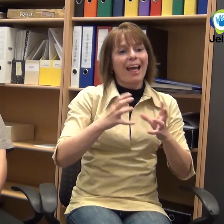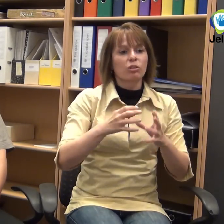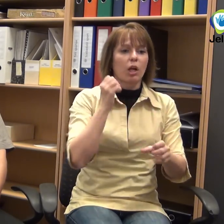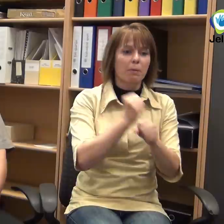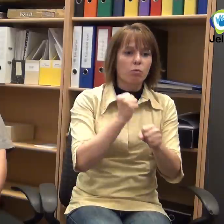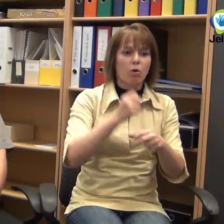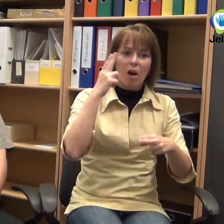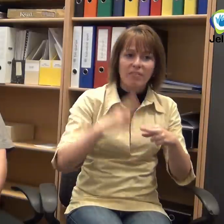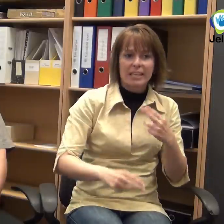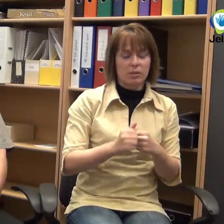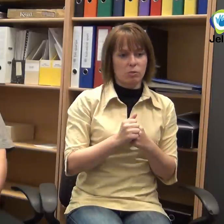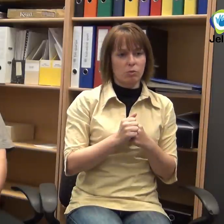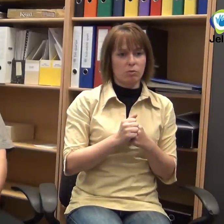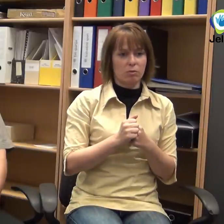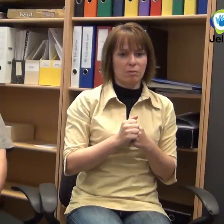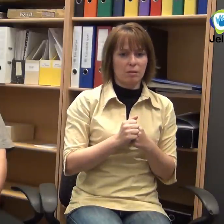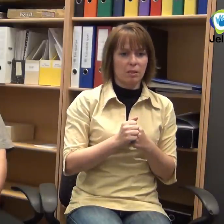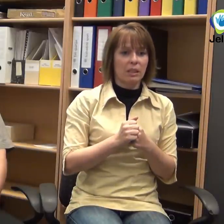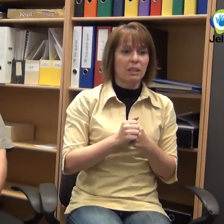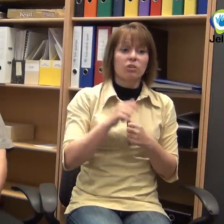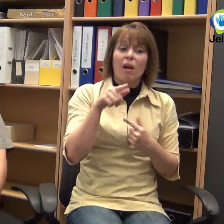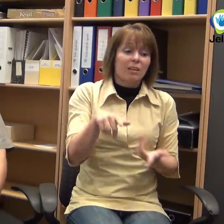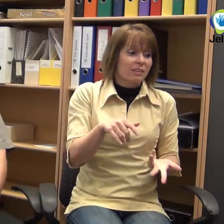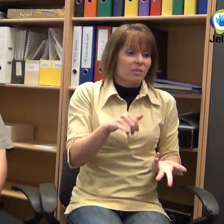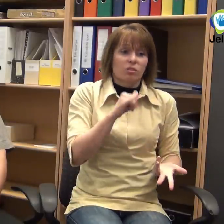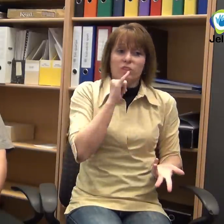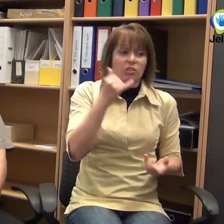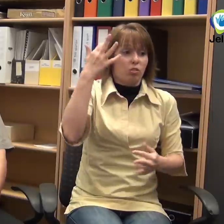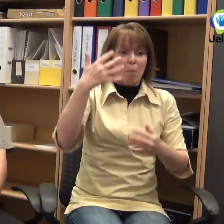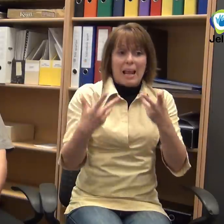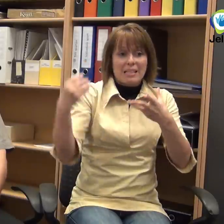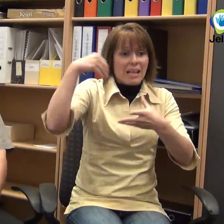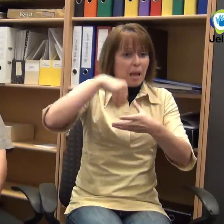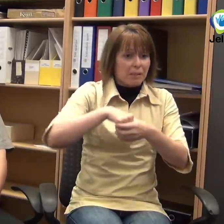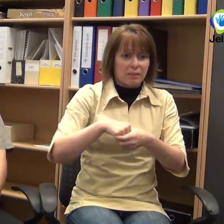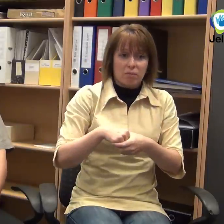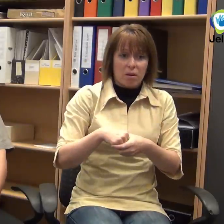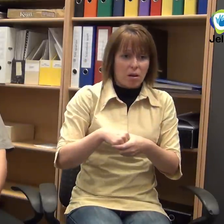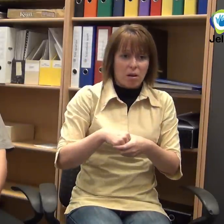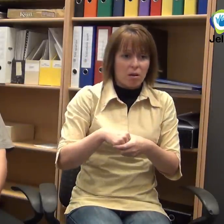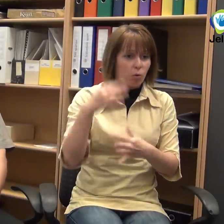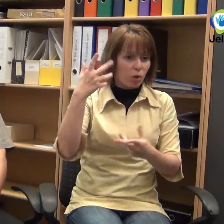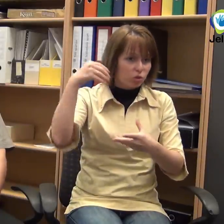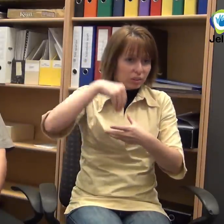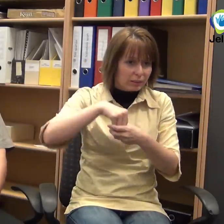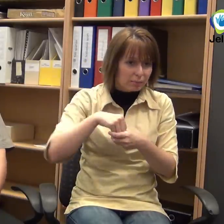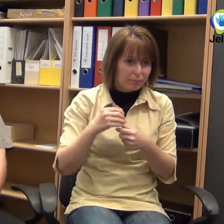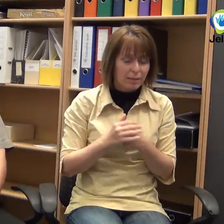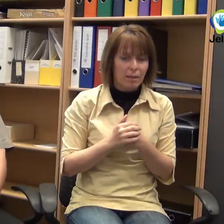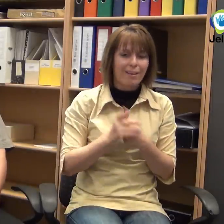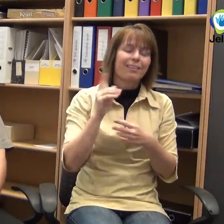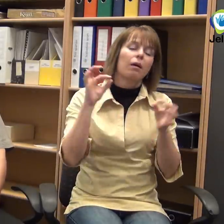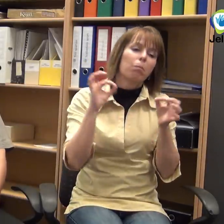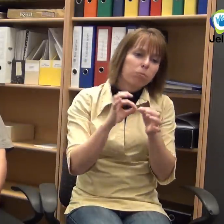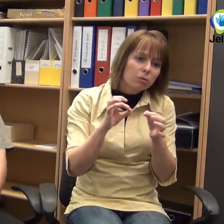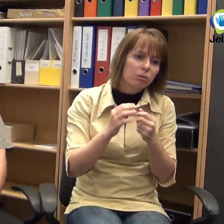munkában végzünk, és ez sincs belekalkulálva ebben az összköltségvetésbe, de